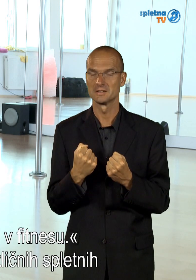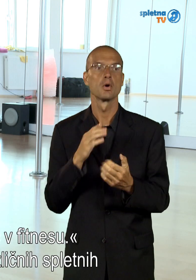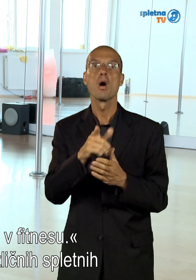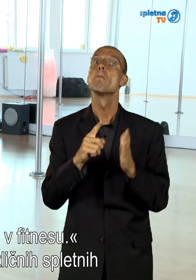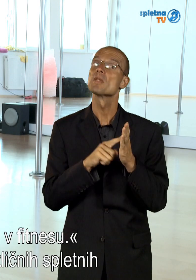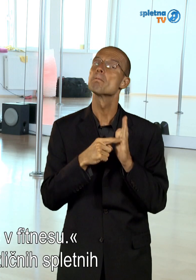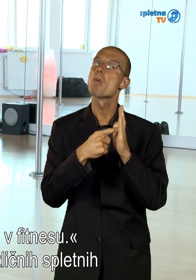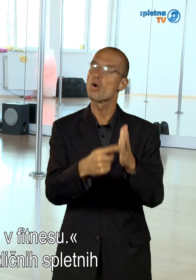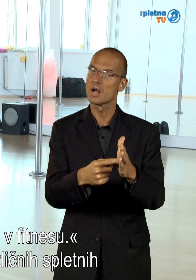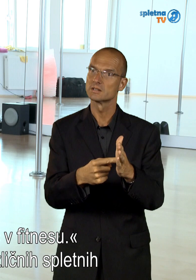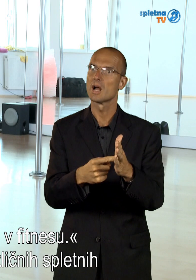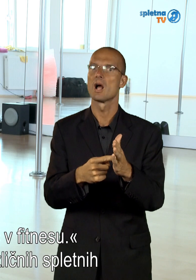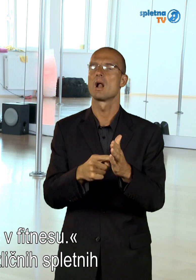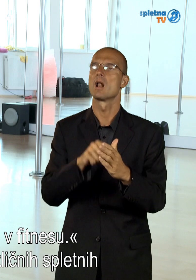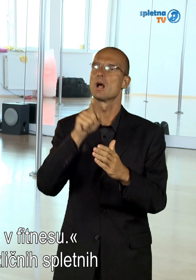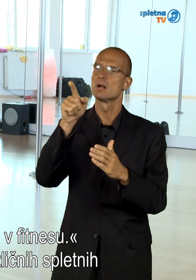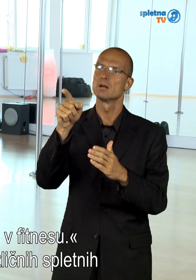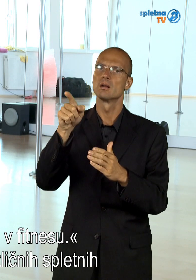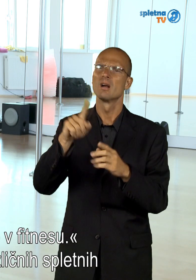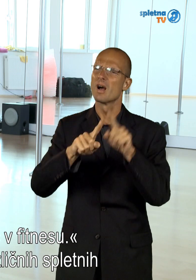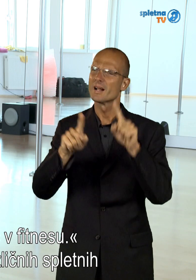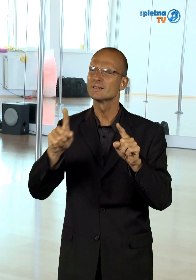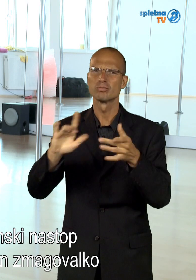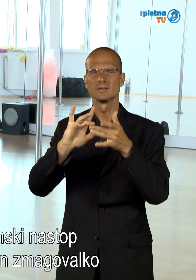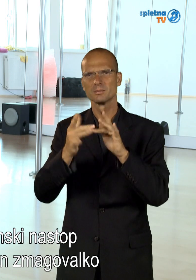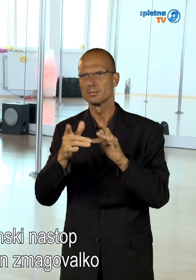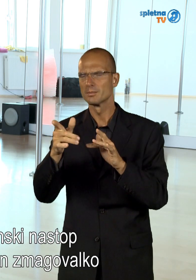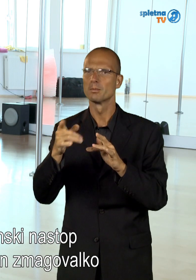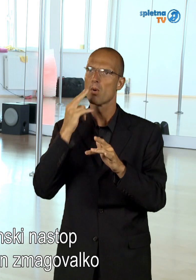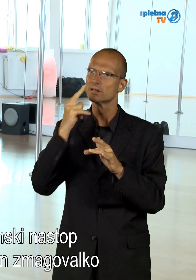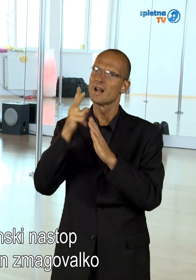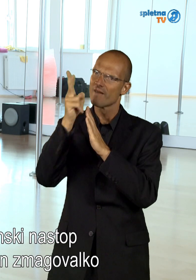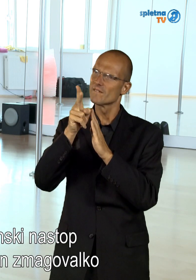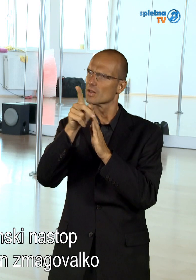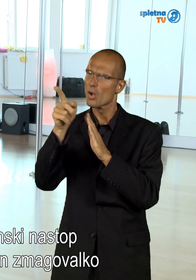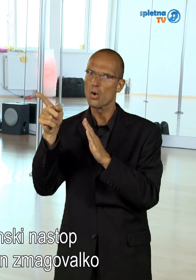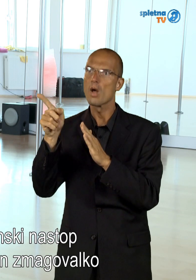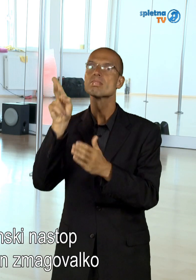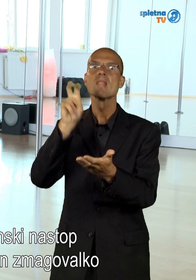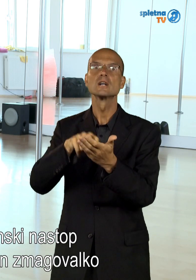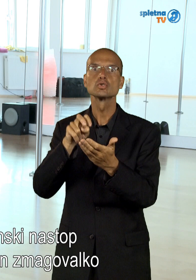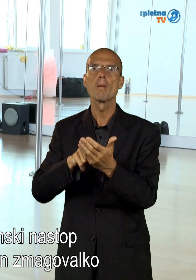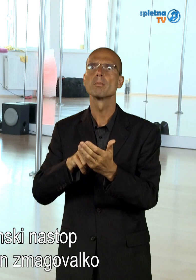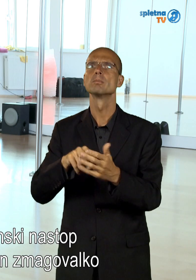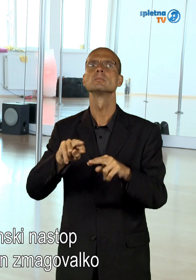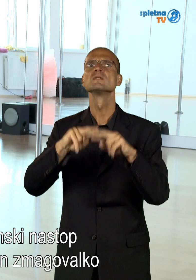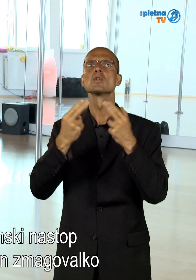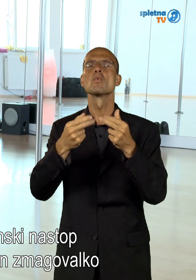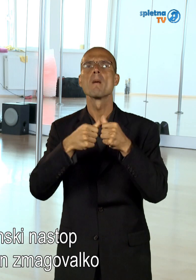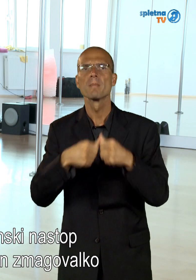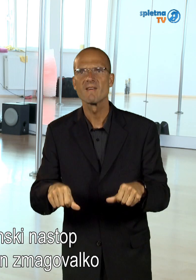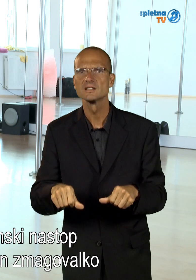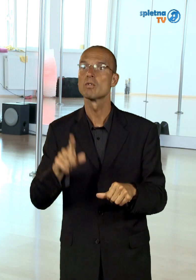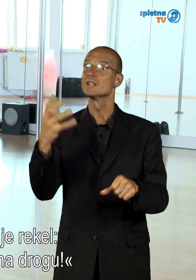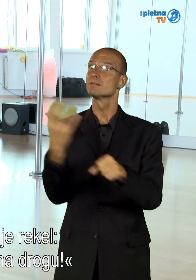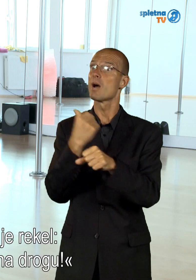ko sem mu pokazala na raznih spletnih portalih in tako dejanski nastop na svetovnem prvenstvu